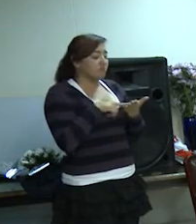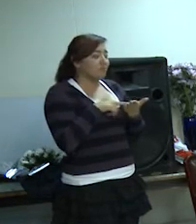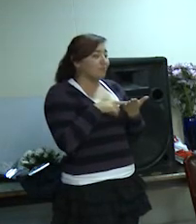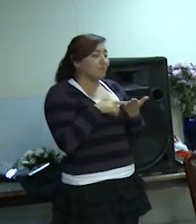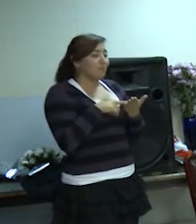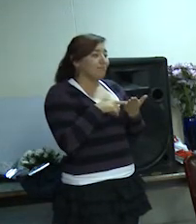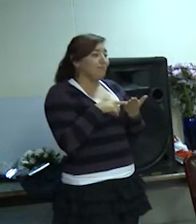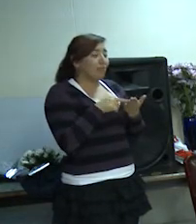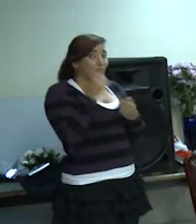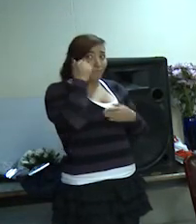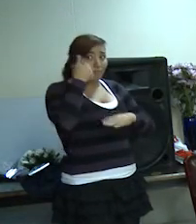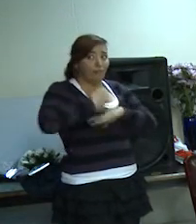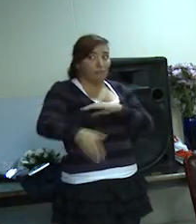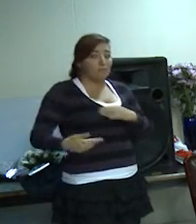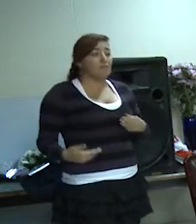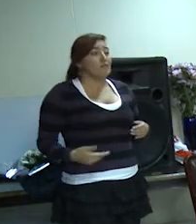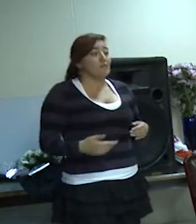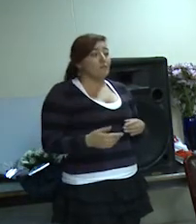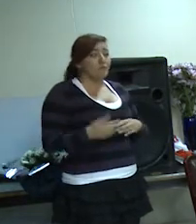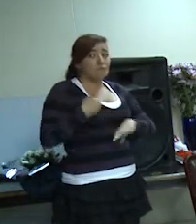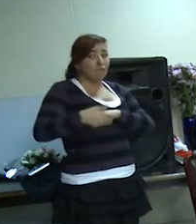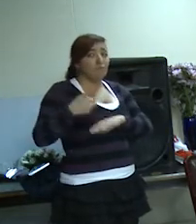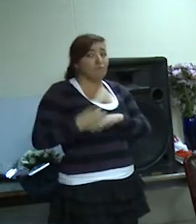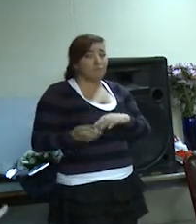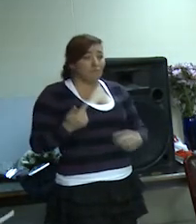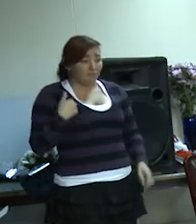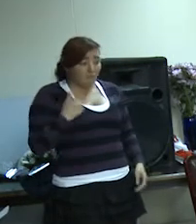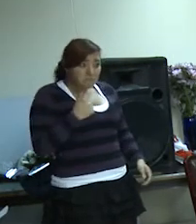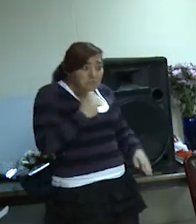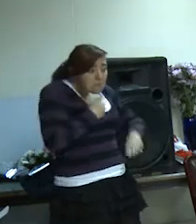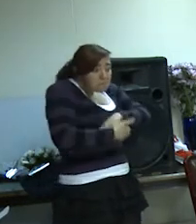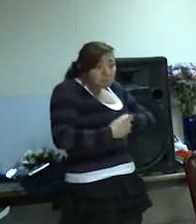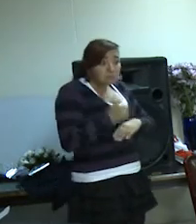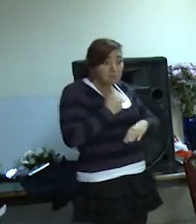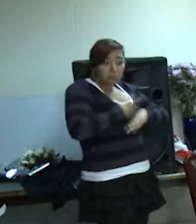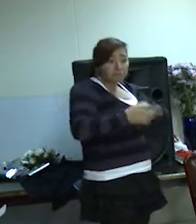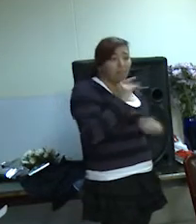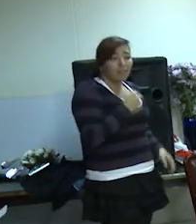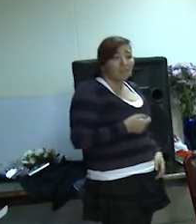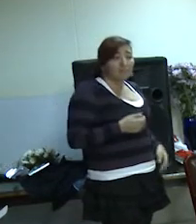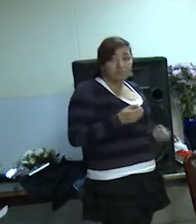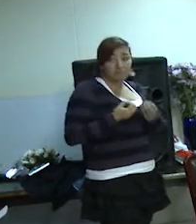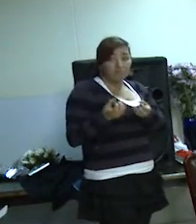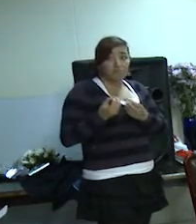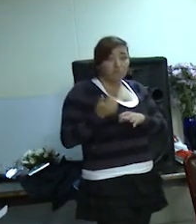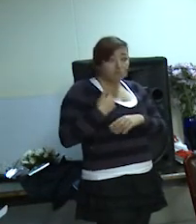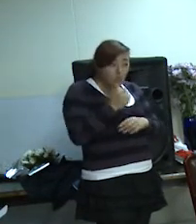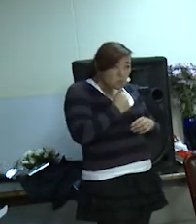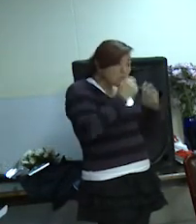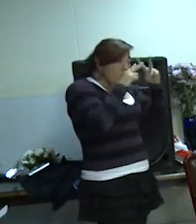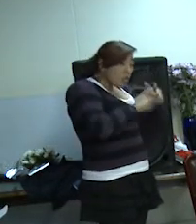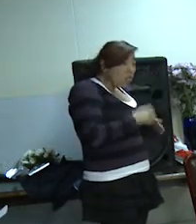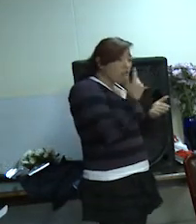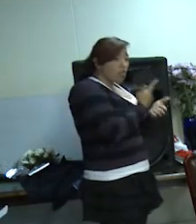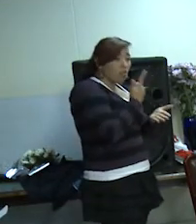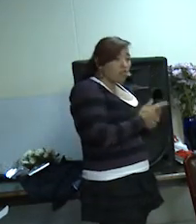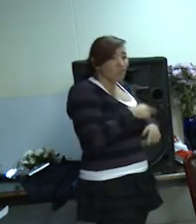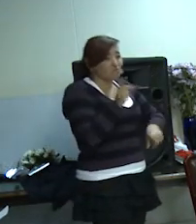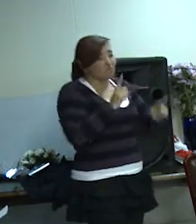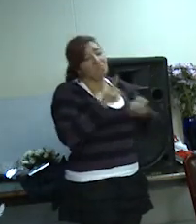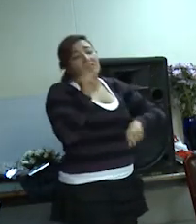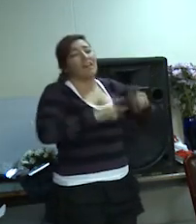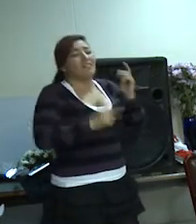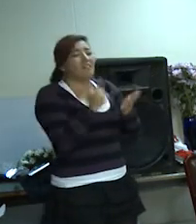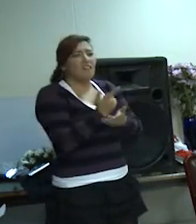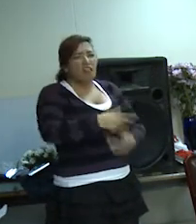la exigencia del maestro, pero también mi exigencia en eso. Si pedía más libros, entonces nosotros saltábamos de una vez a